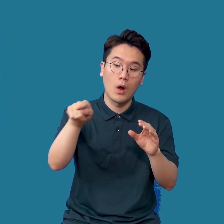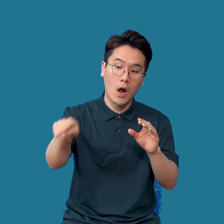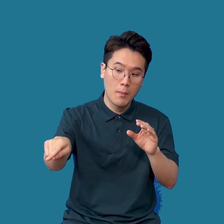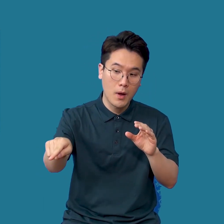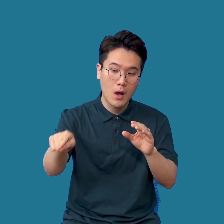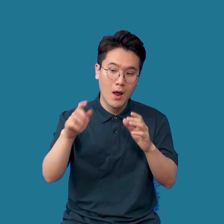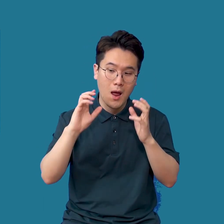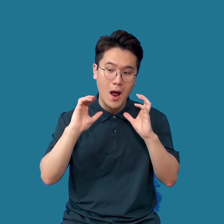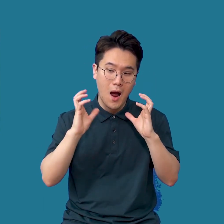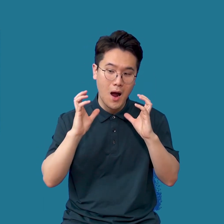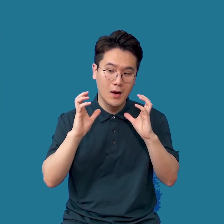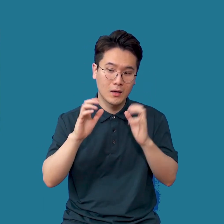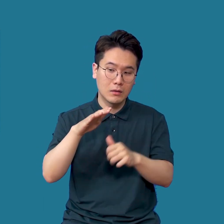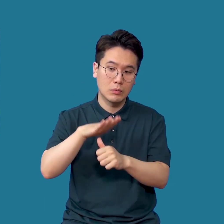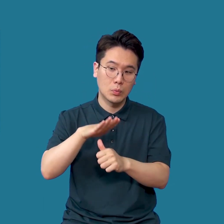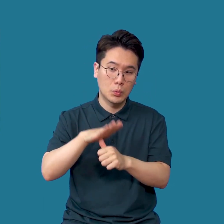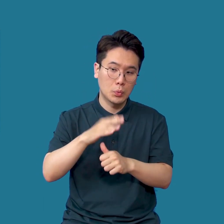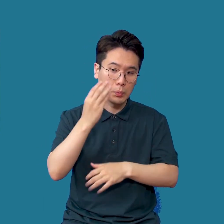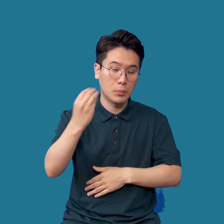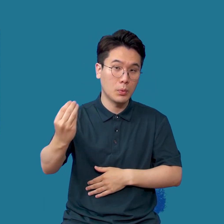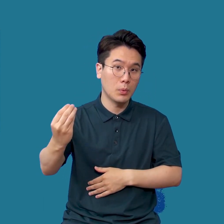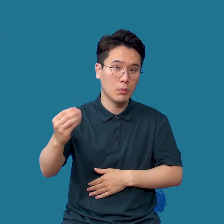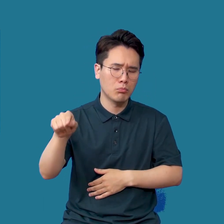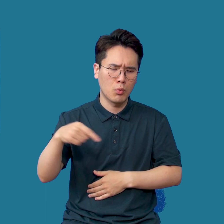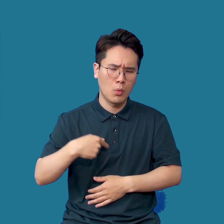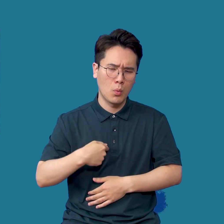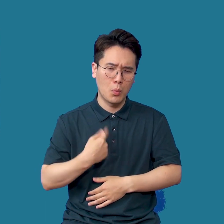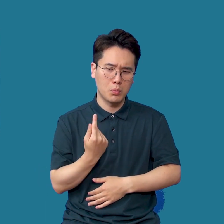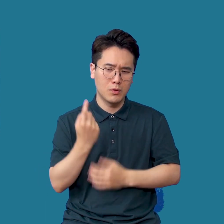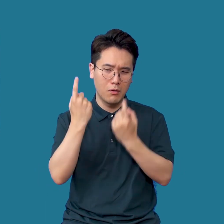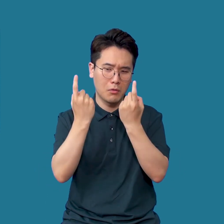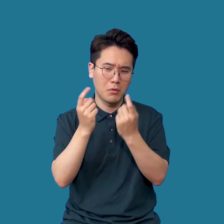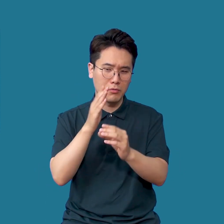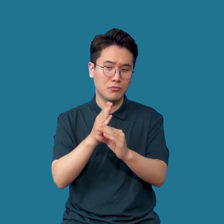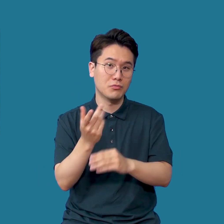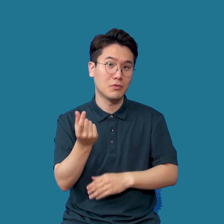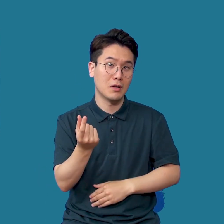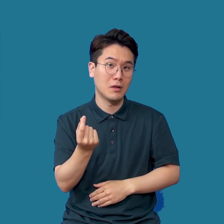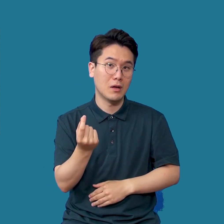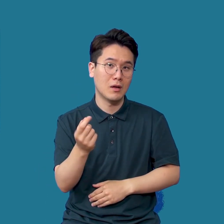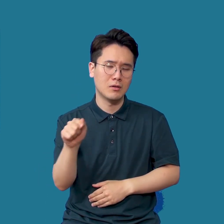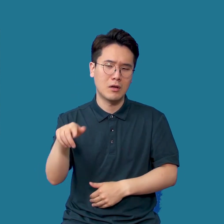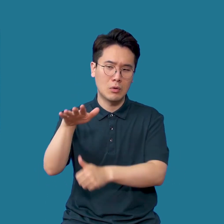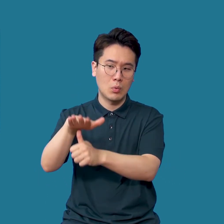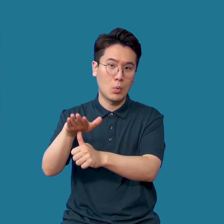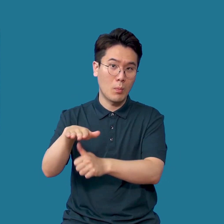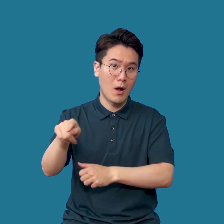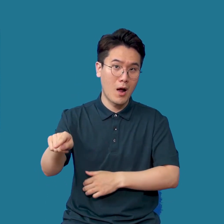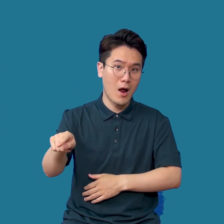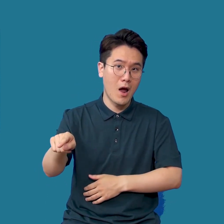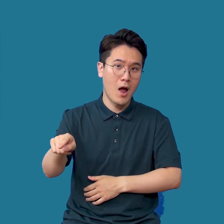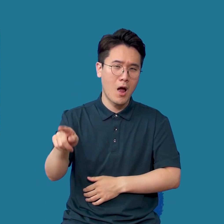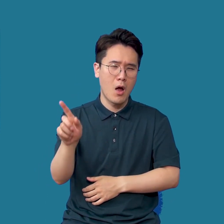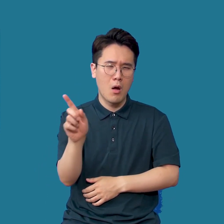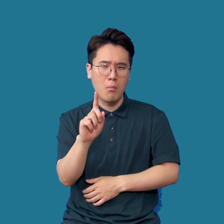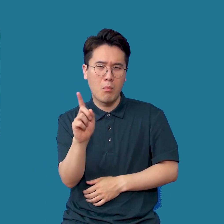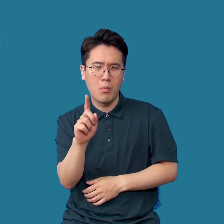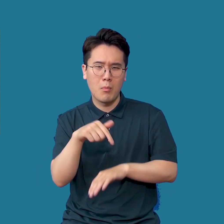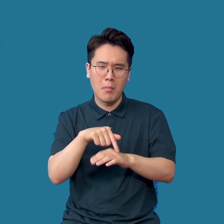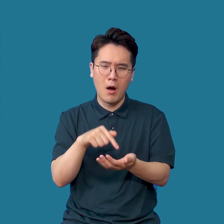보니까 혼자 여행하는 것 같습니다. 곁에 아무도 없습니다. 그런데 그 꼬마는 조금도 주눅들어하지